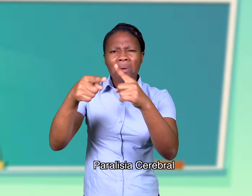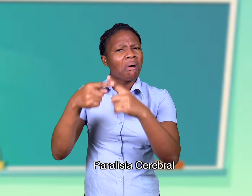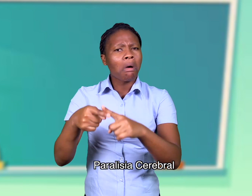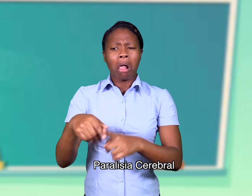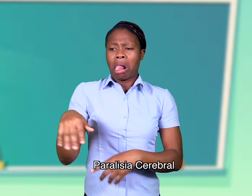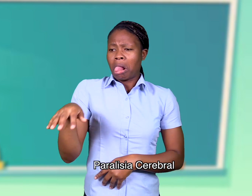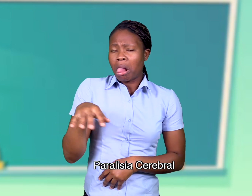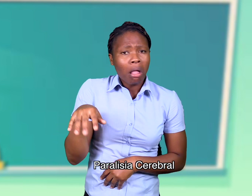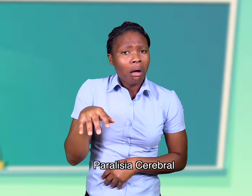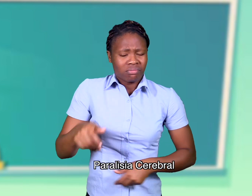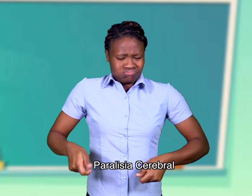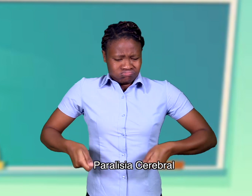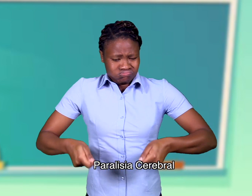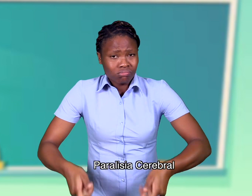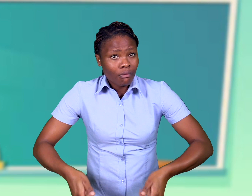Paralisia cerebral,